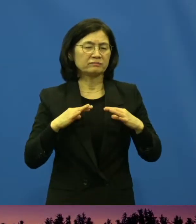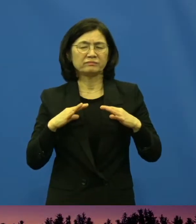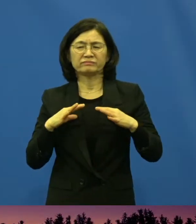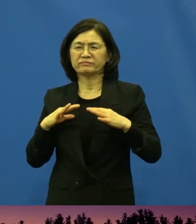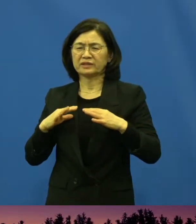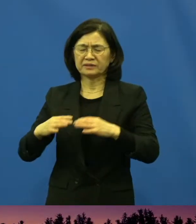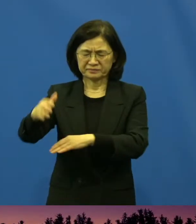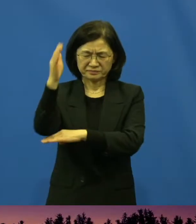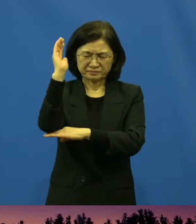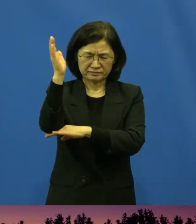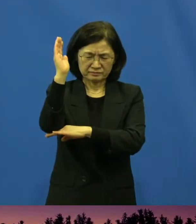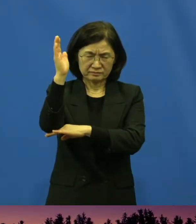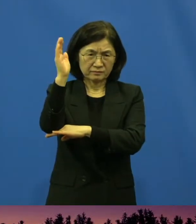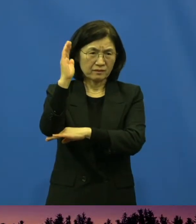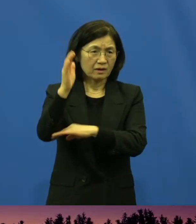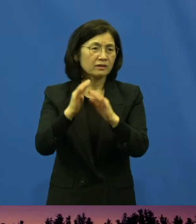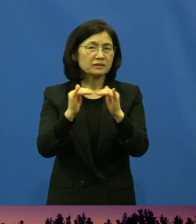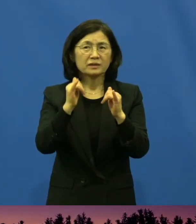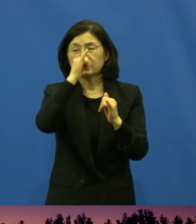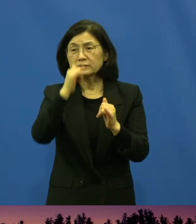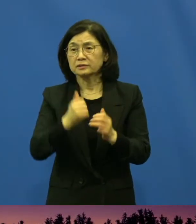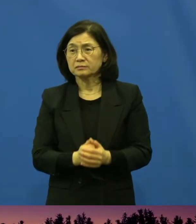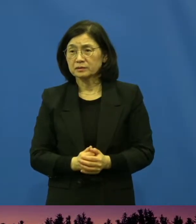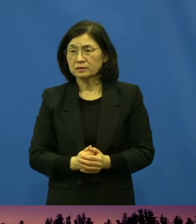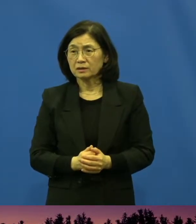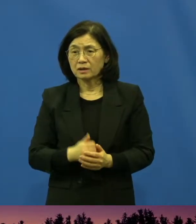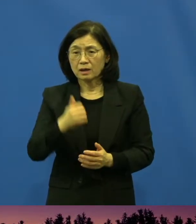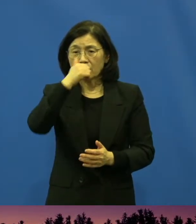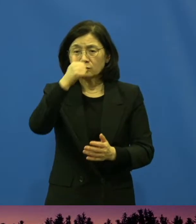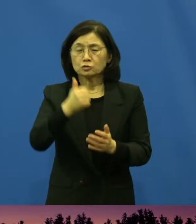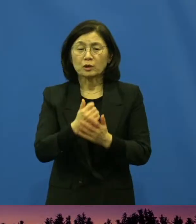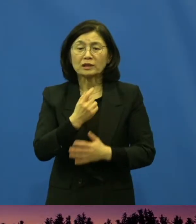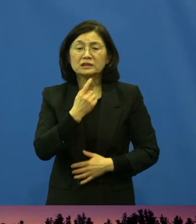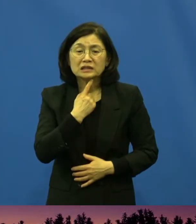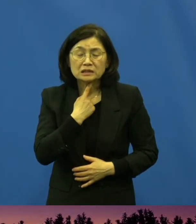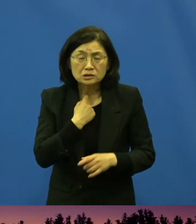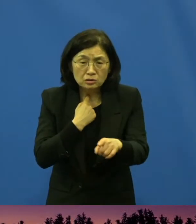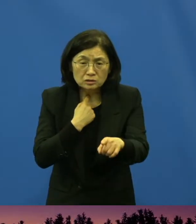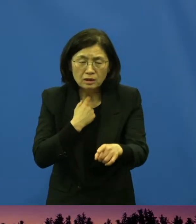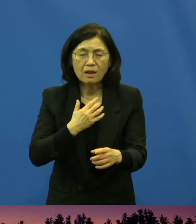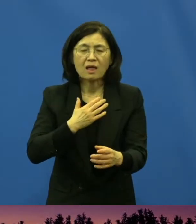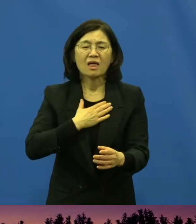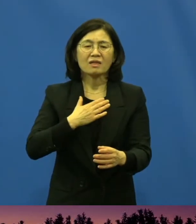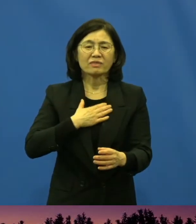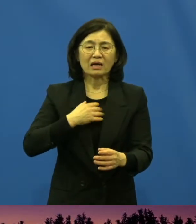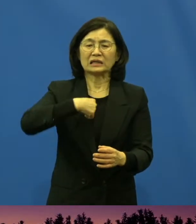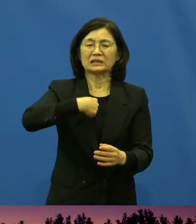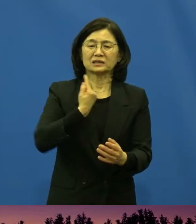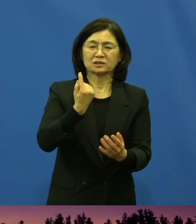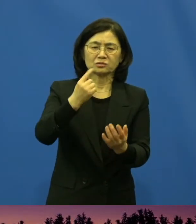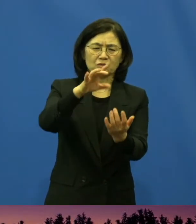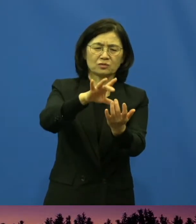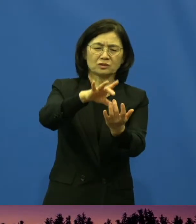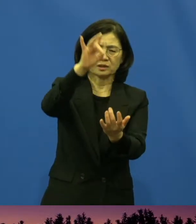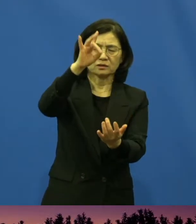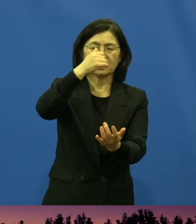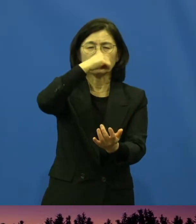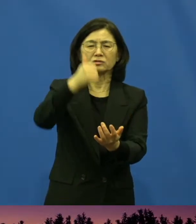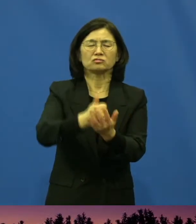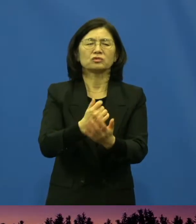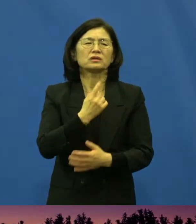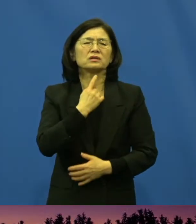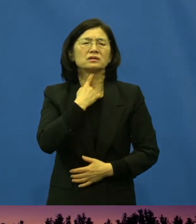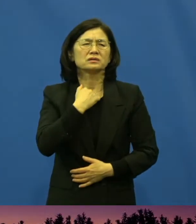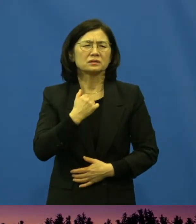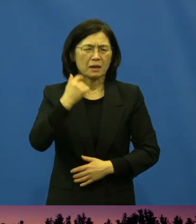그리고 죄 짓는 일을 내가 선택한 거죠. 의지적으로 죄를 지었어요. 계획적으로